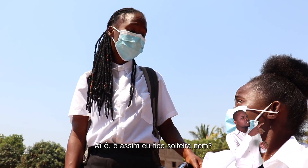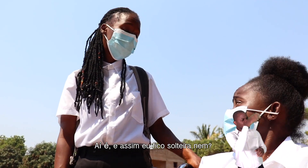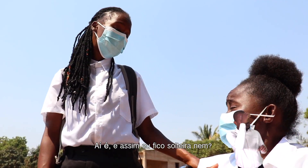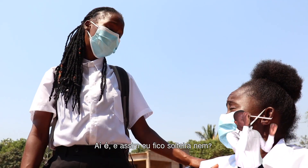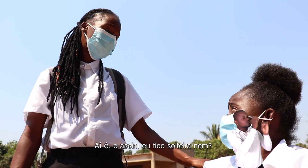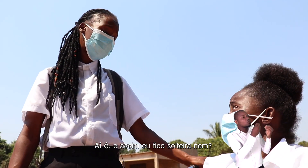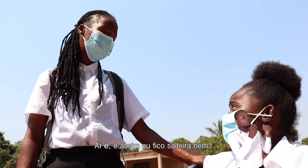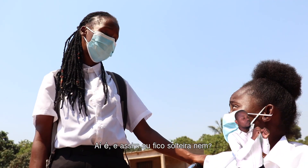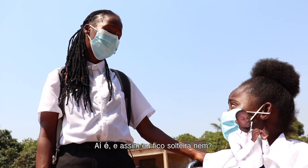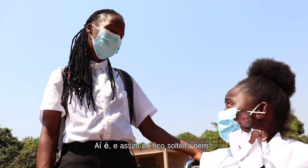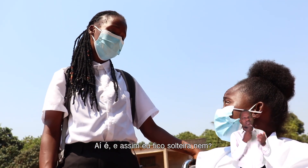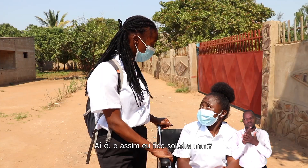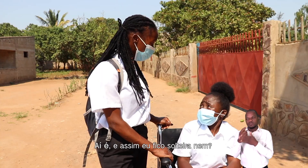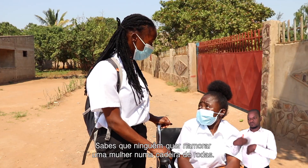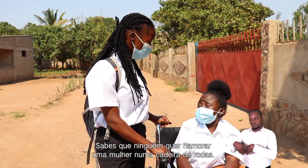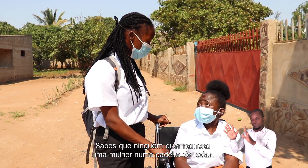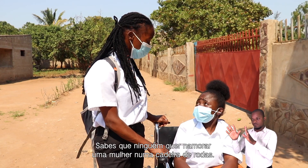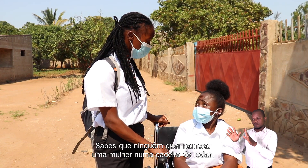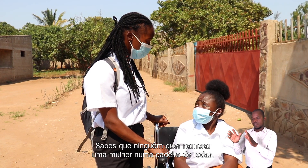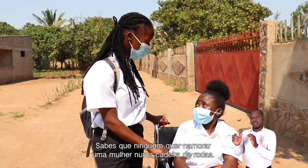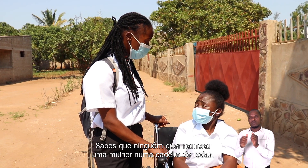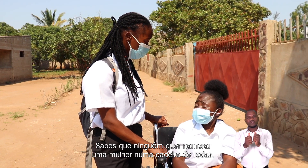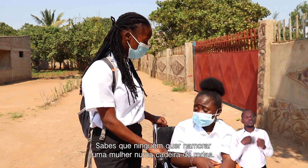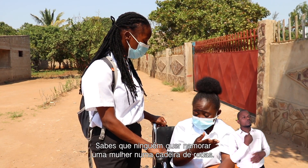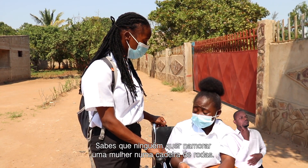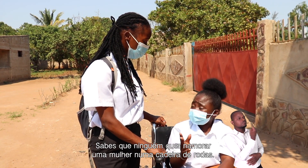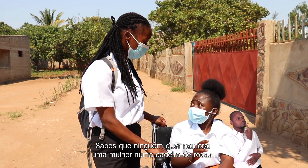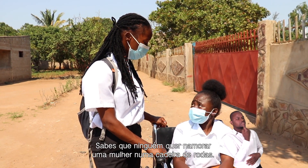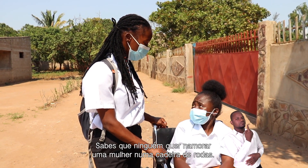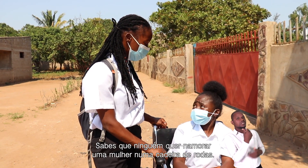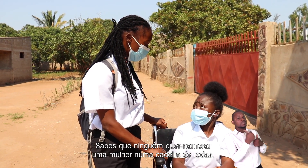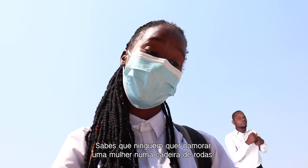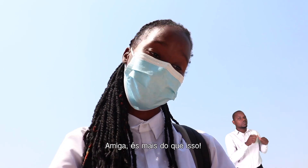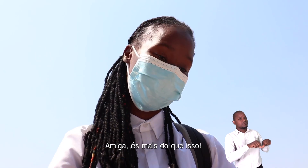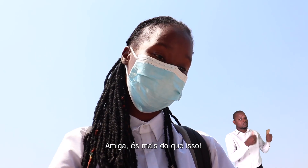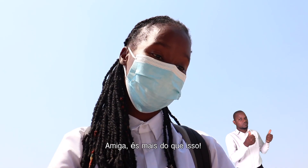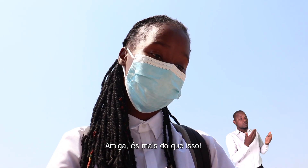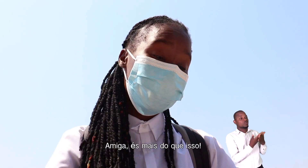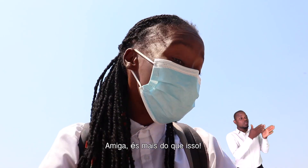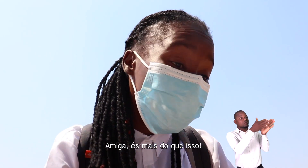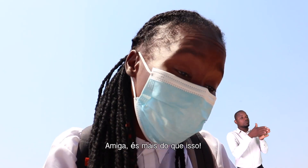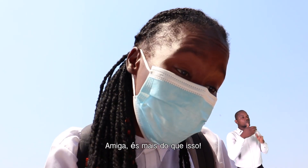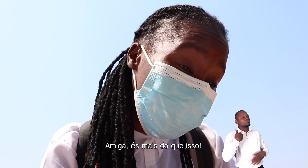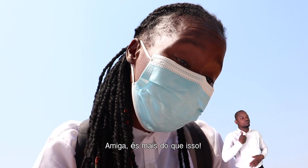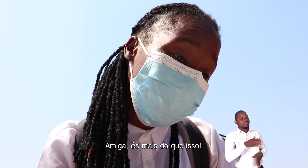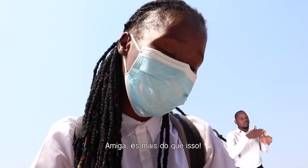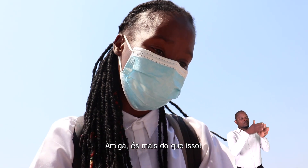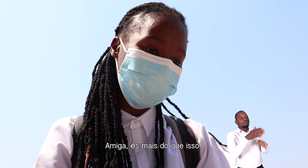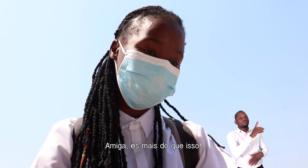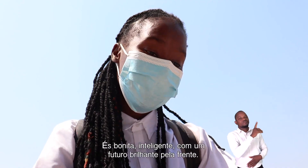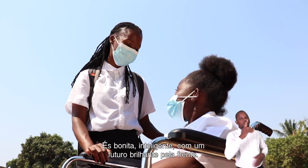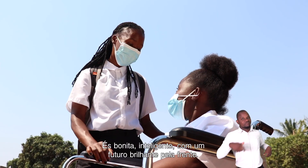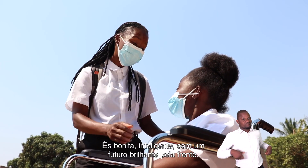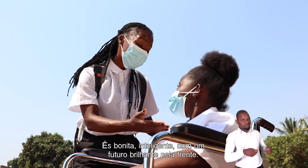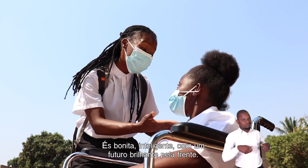É? Sim. E assim eu fico solteira, né? Sabes que ninguém quer namorar uma mulher numa cadeira de rodas. Amiga, tu és muito mais do que